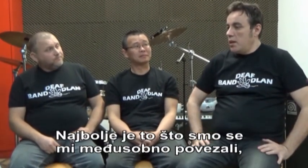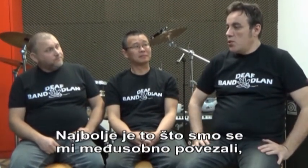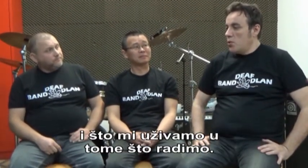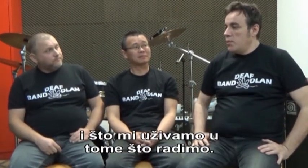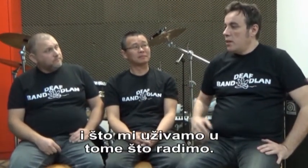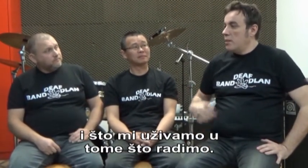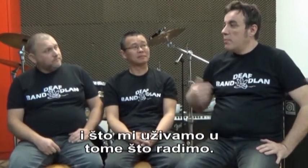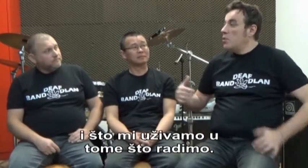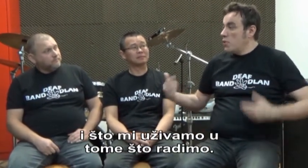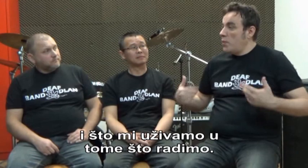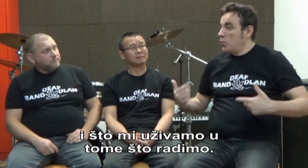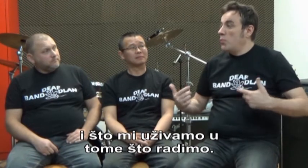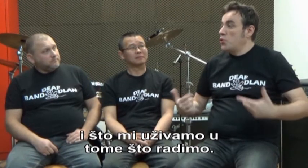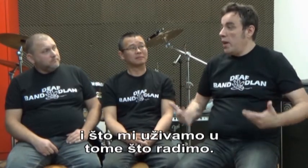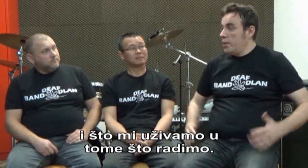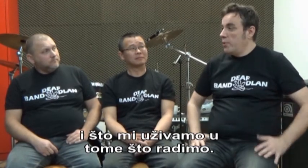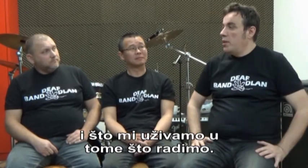u stvari mi uživamo u tome što radimo.